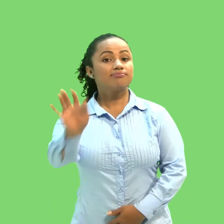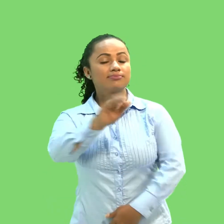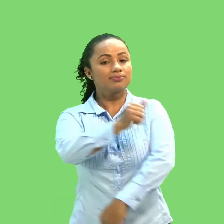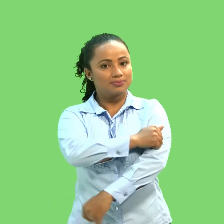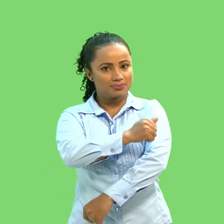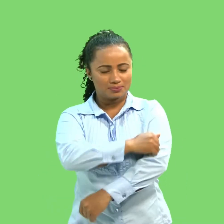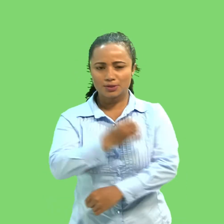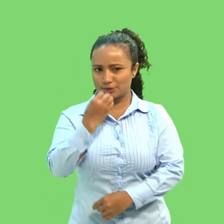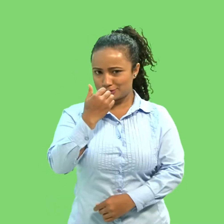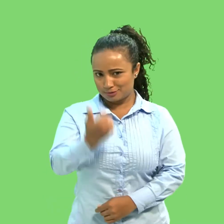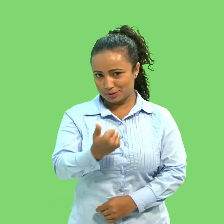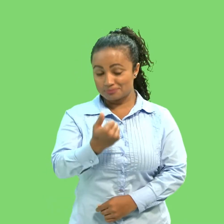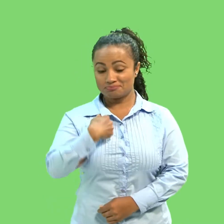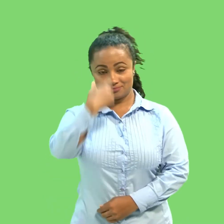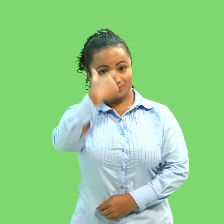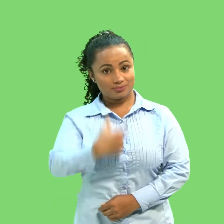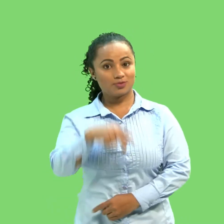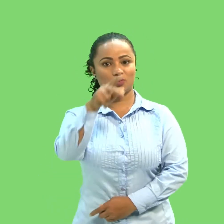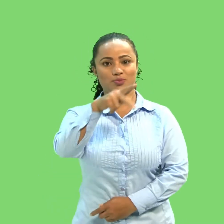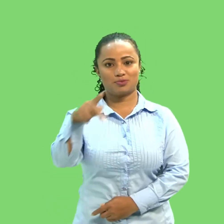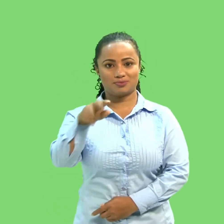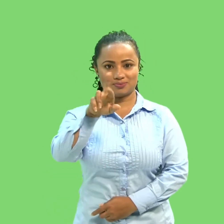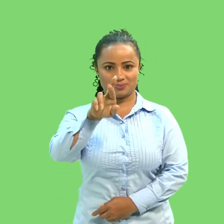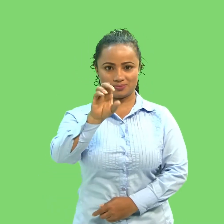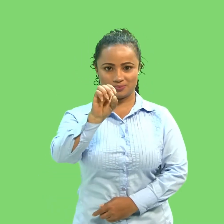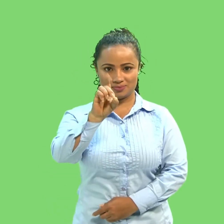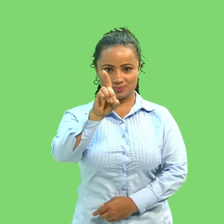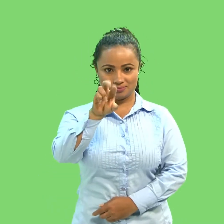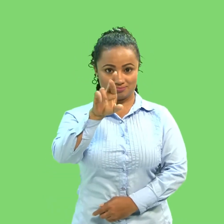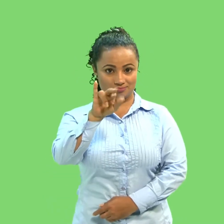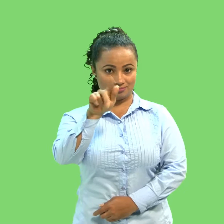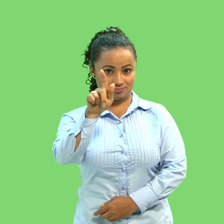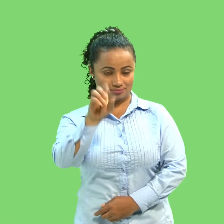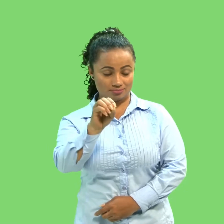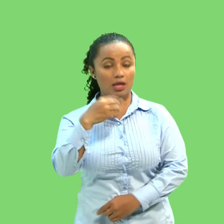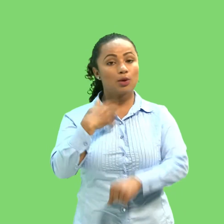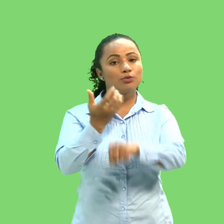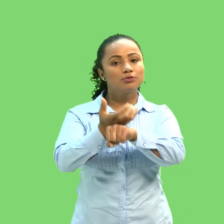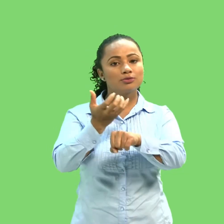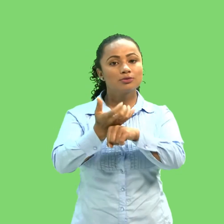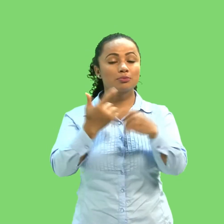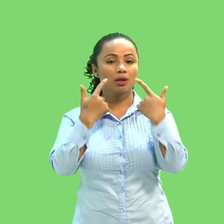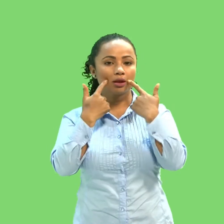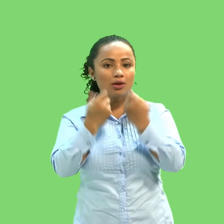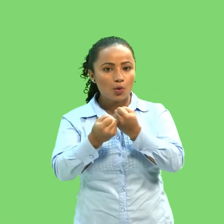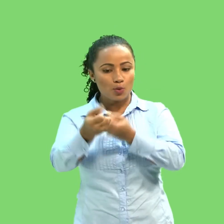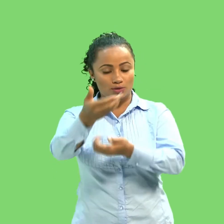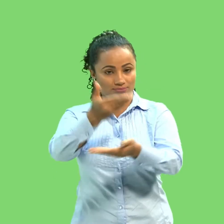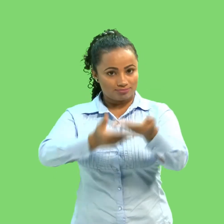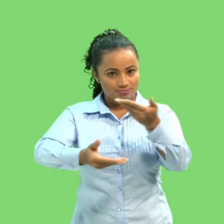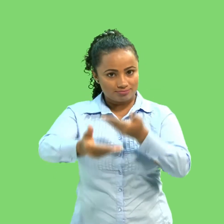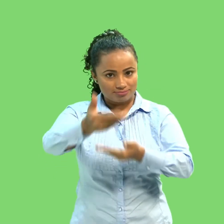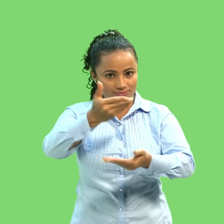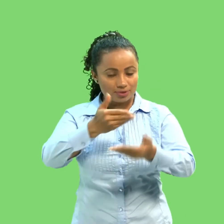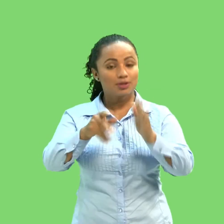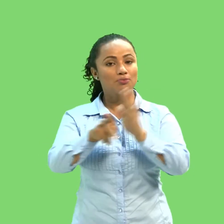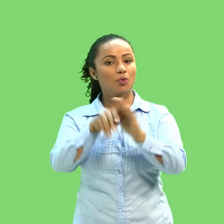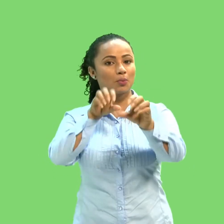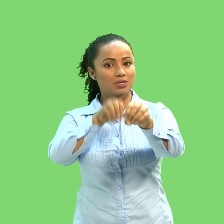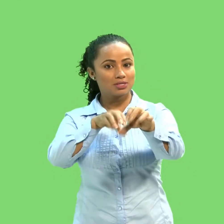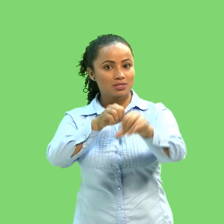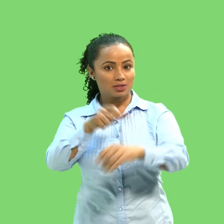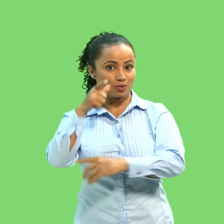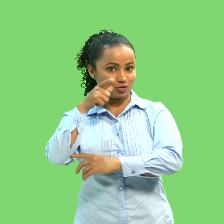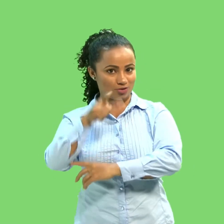Prezados discentes, tudo bem? Sou o professor Rodrigo Veloso, da disciplina de Linguística aplicada ao ensino de línguas.